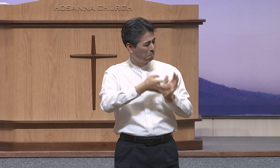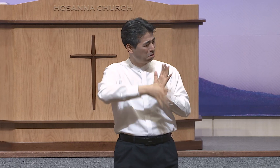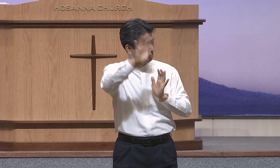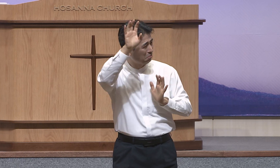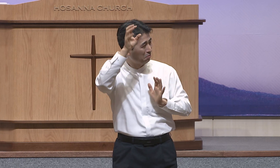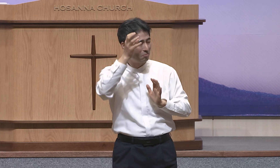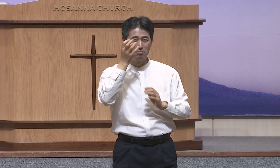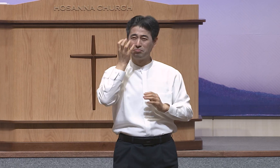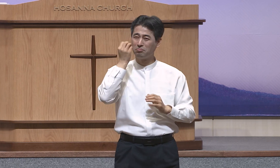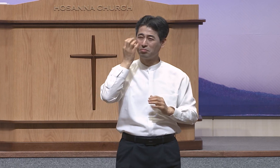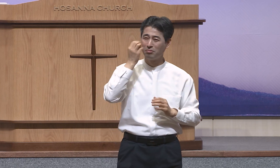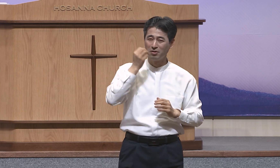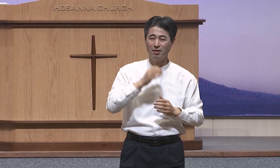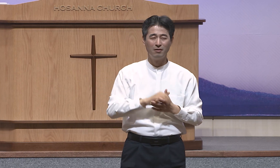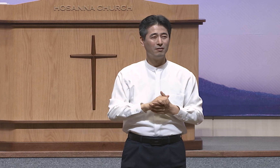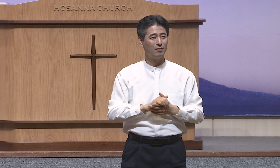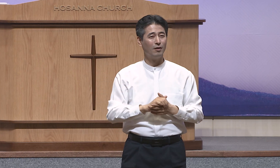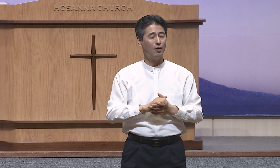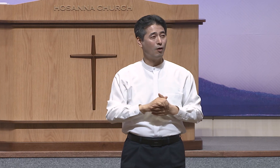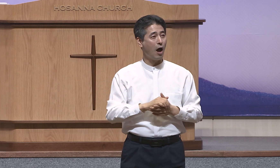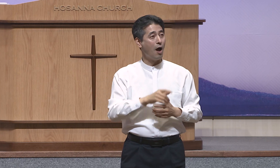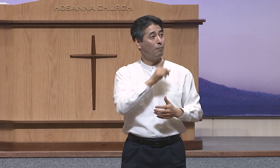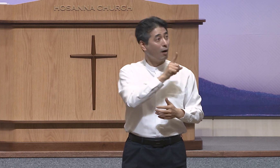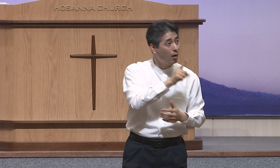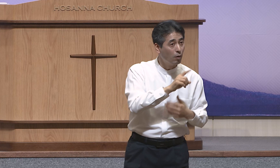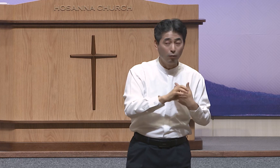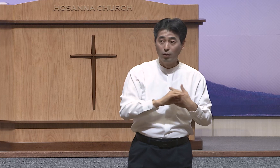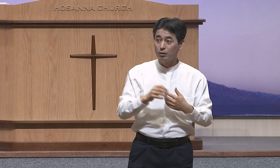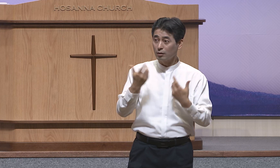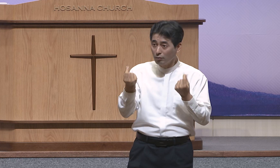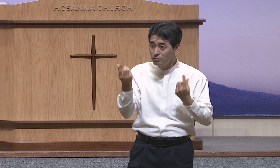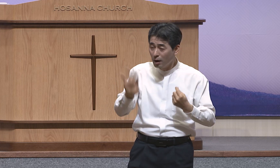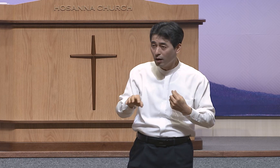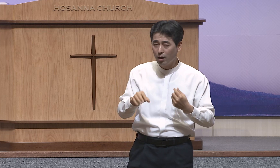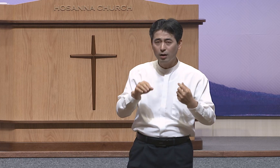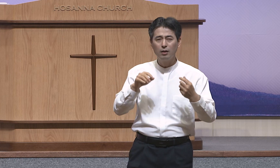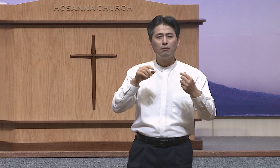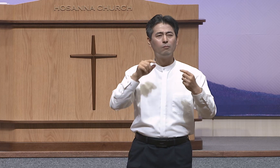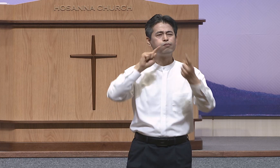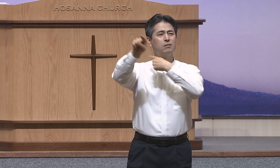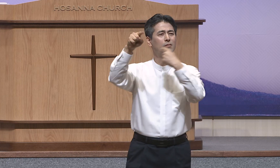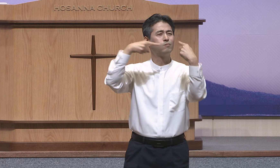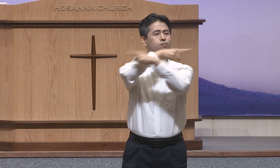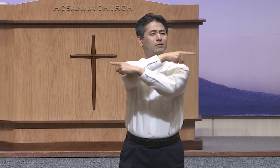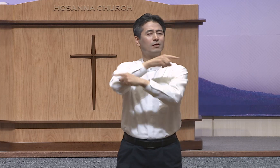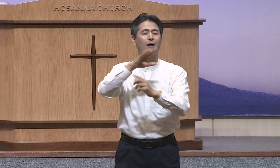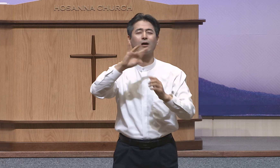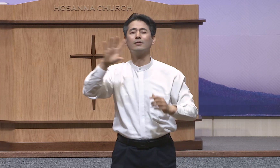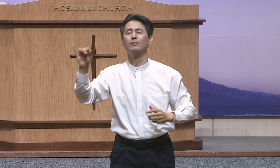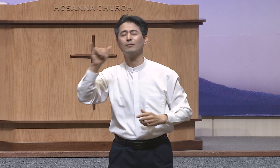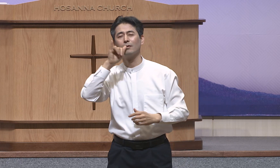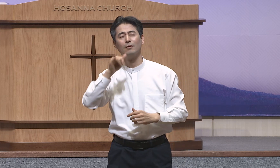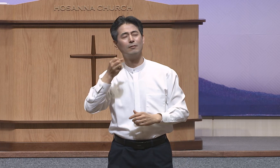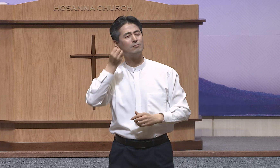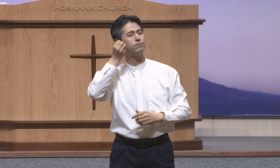뭐라고 하는데 저는 그게 무슨 말인지 알아들었고, 제가 말을 했을 때 아이들이